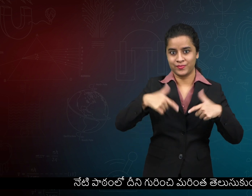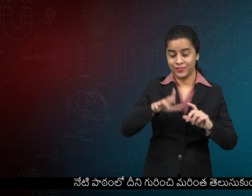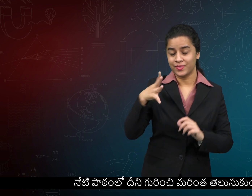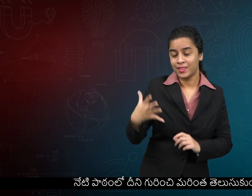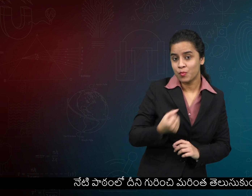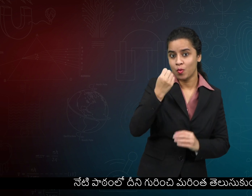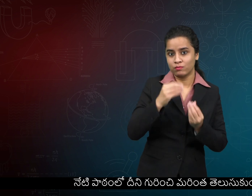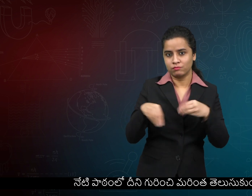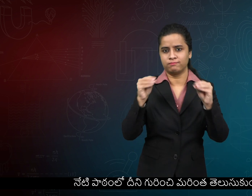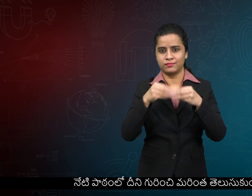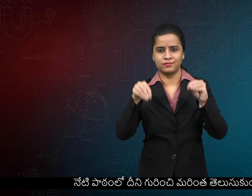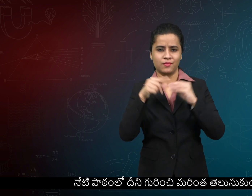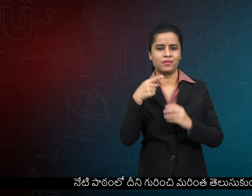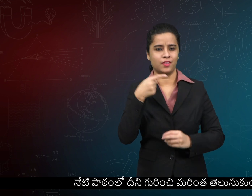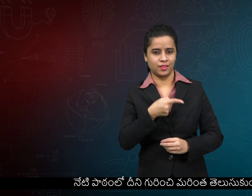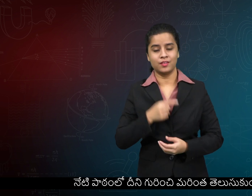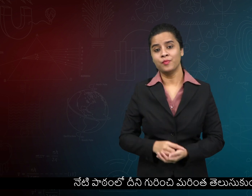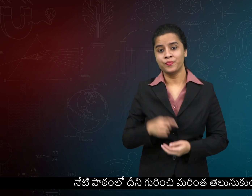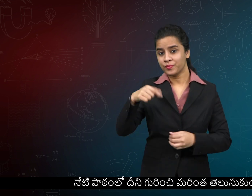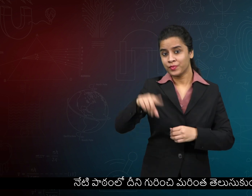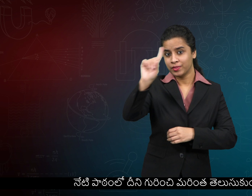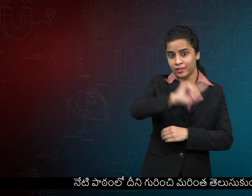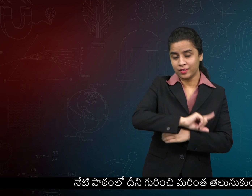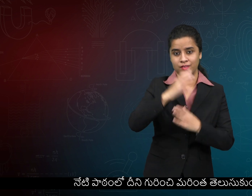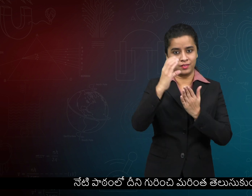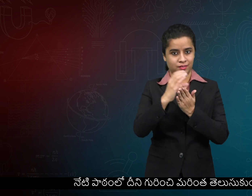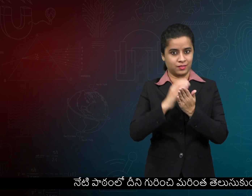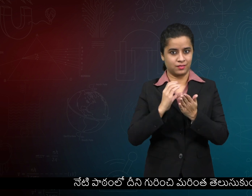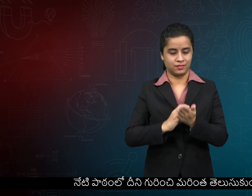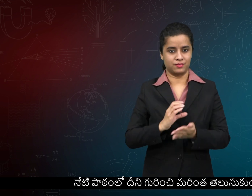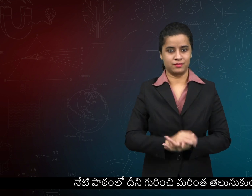నేటి పాఠంలో దీని గురించి మరింత తెలుసుకుందాం.